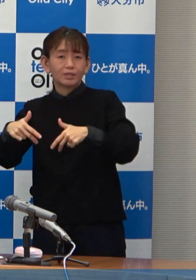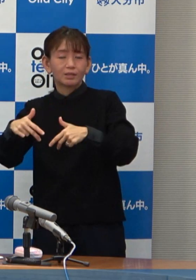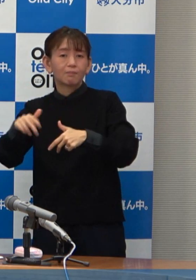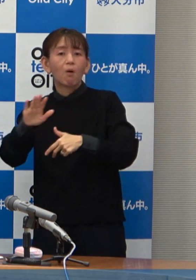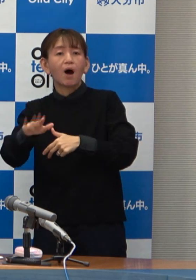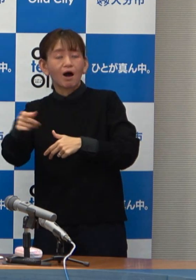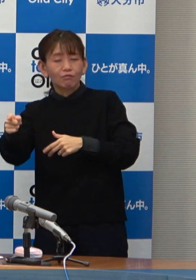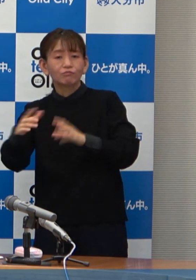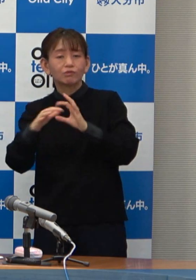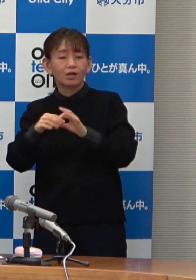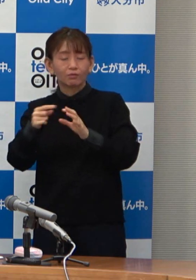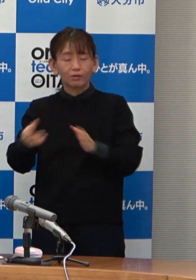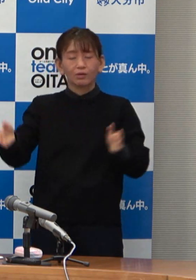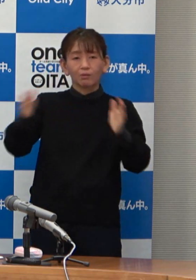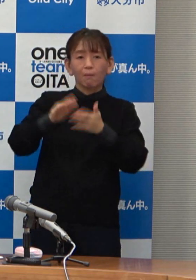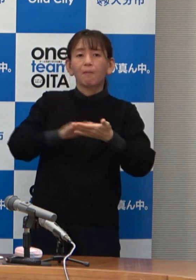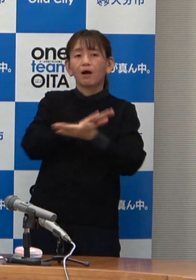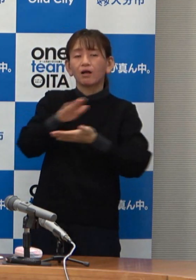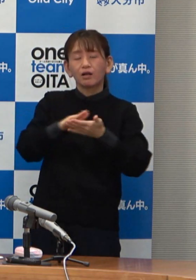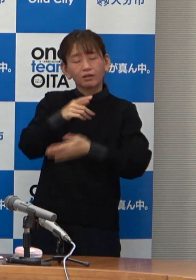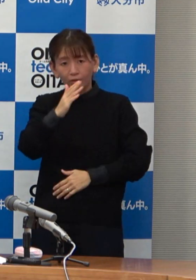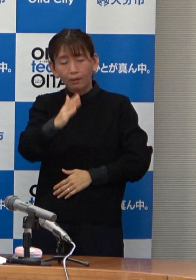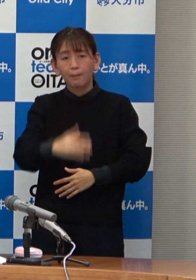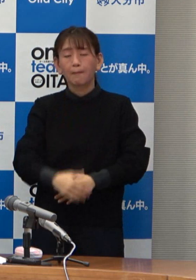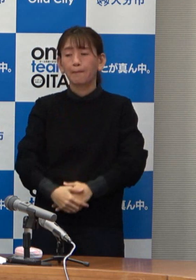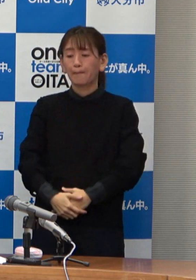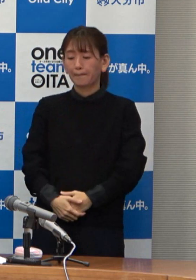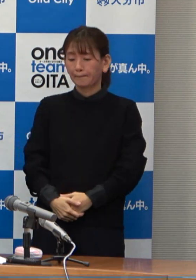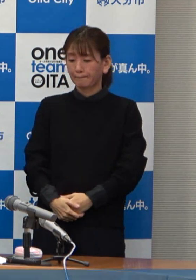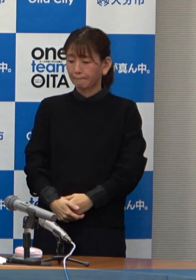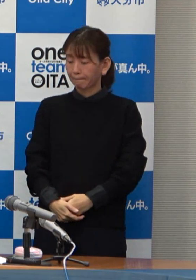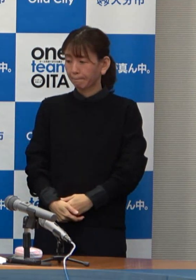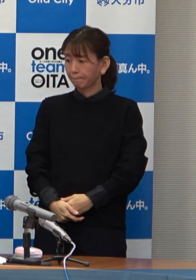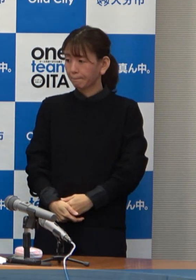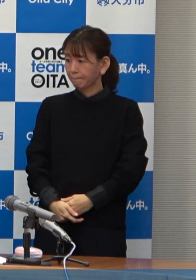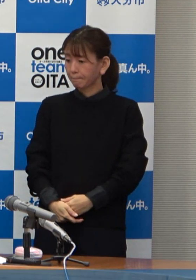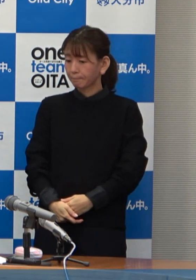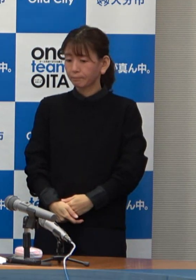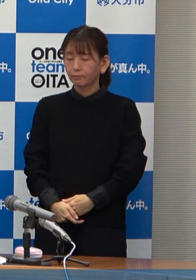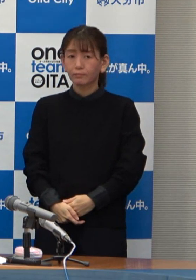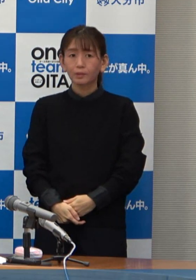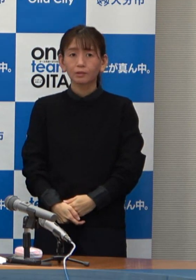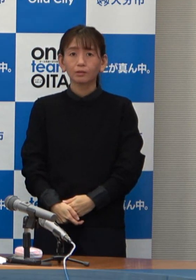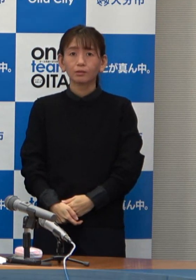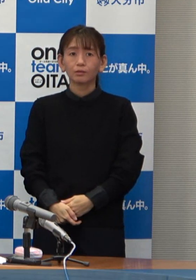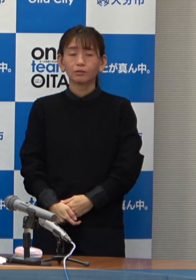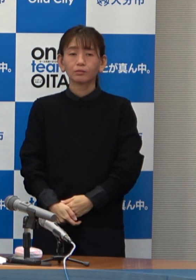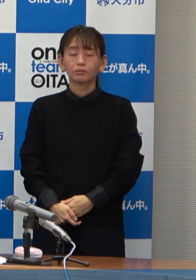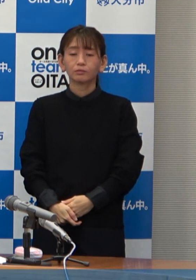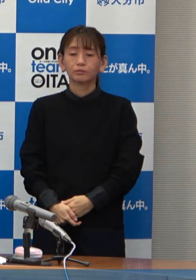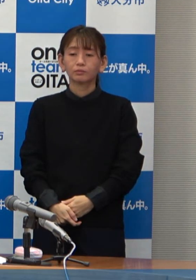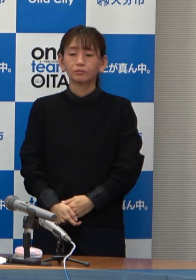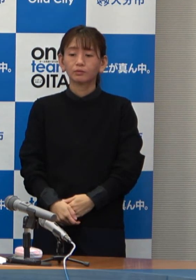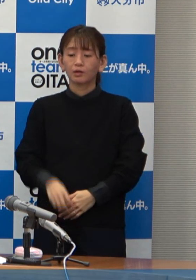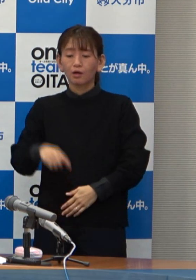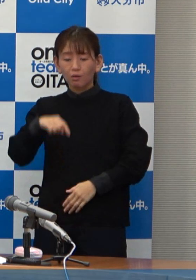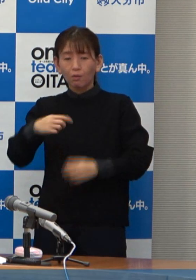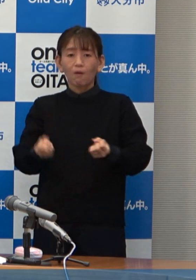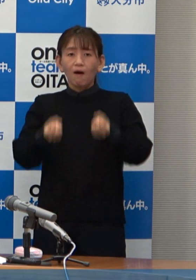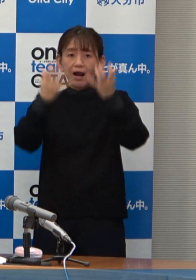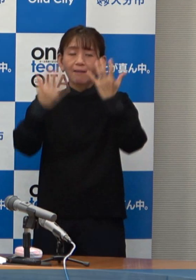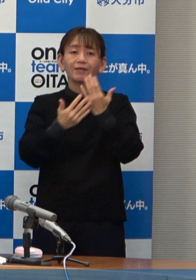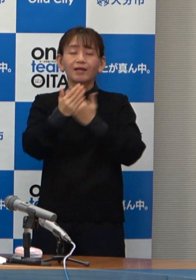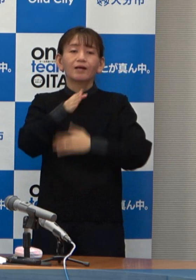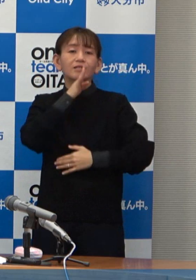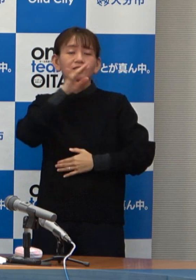かそう思ってますけどこれはあの実行委員会私が議長で進行しているんですが